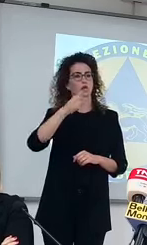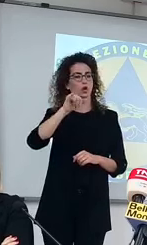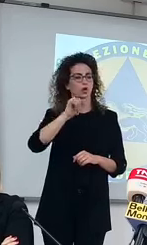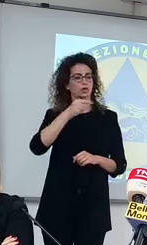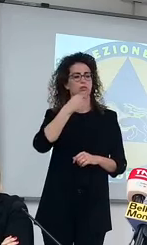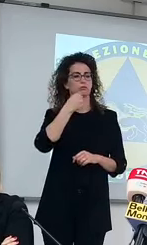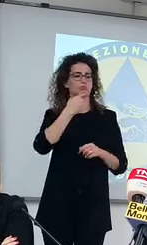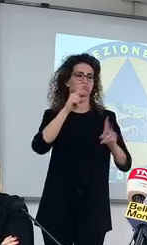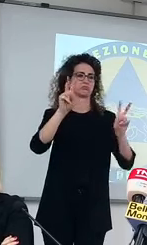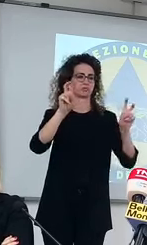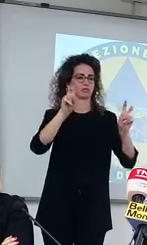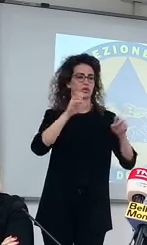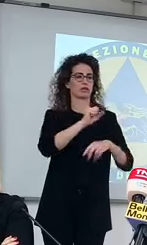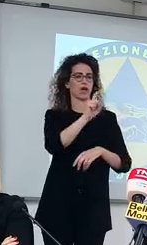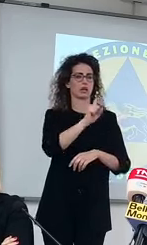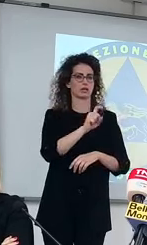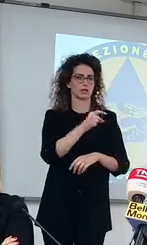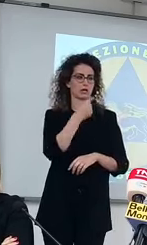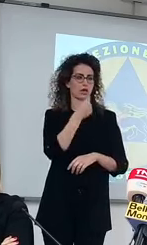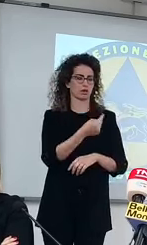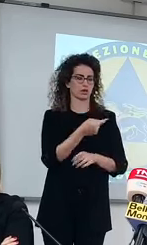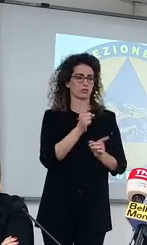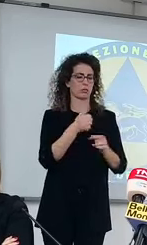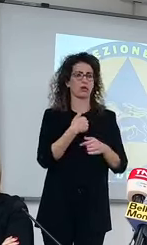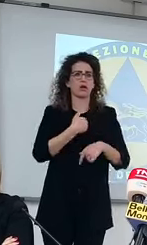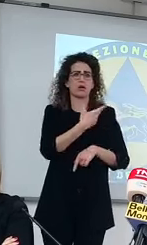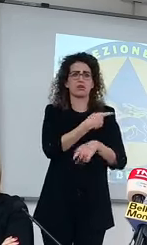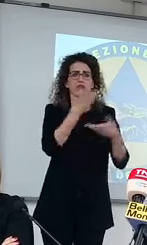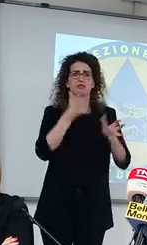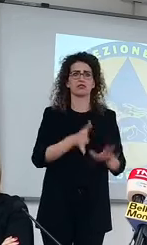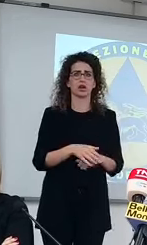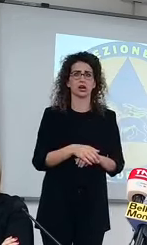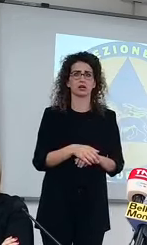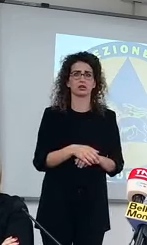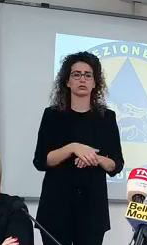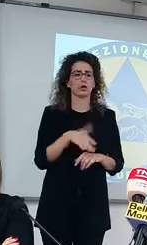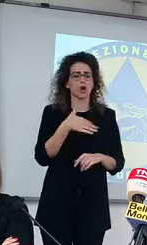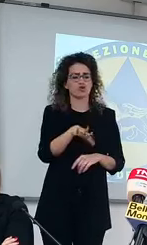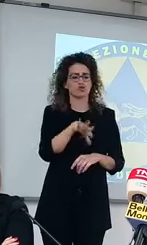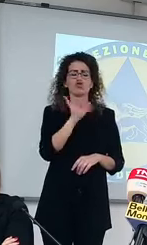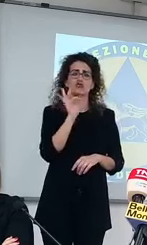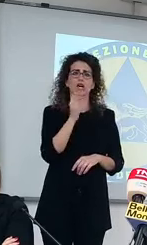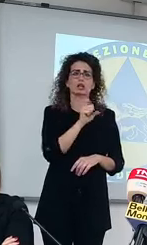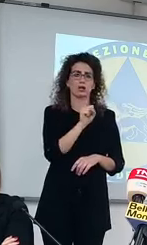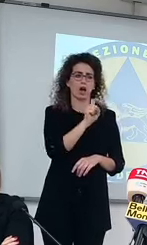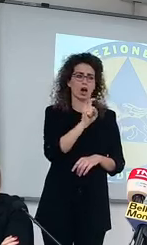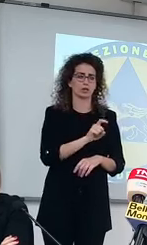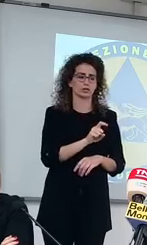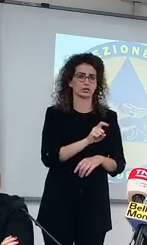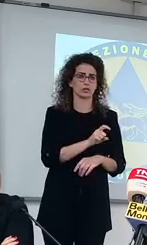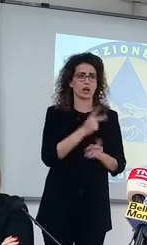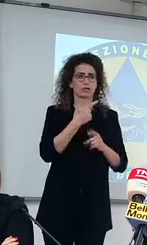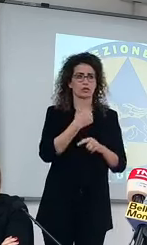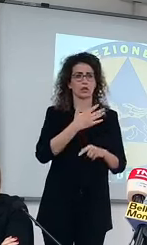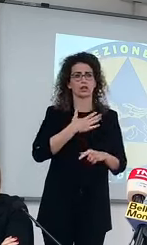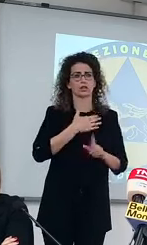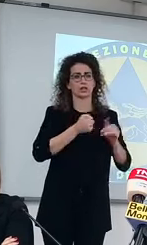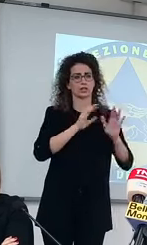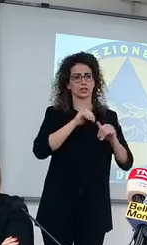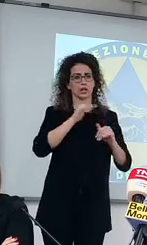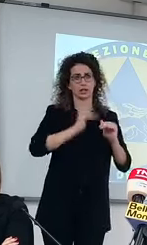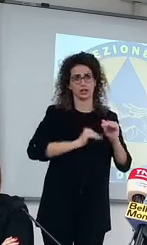del vaccino AstraZeneca, e lui ha detto io l'ho fatto per scelta AstraZeneca anche se non ho 60